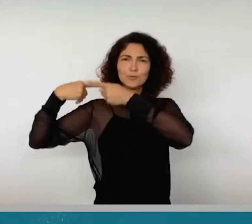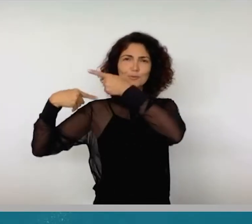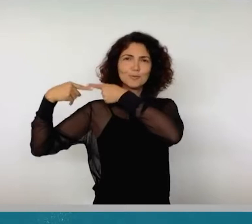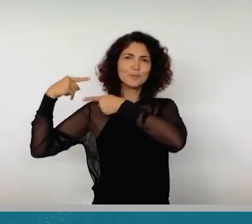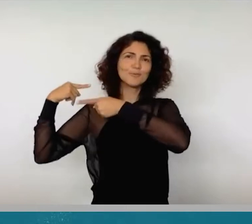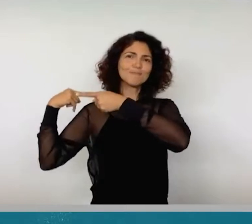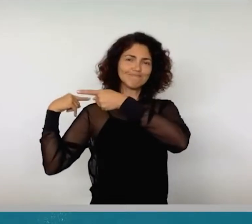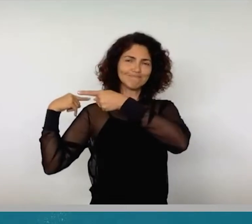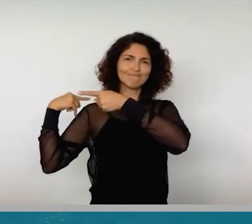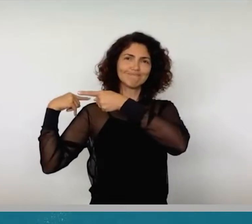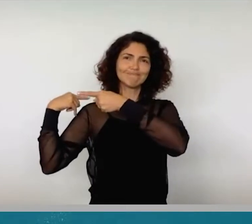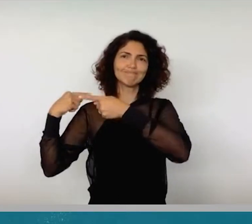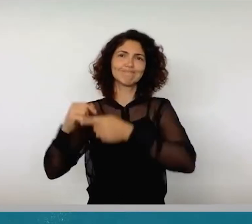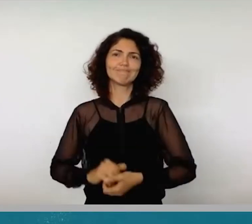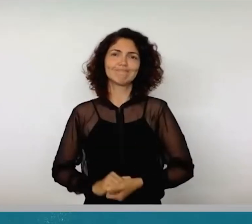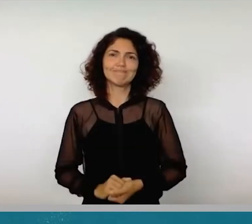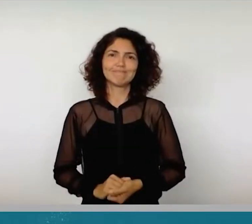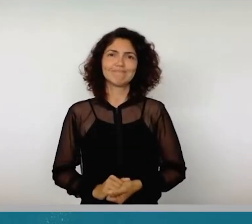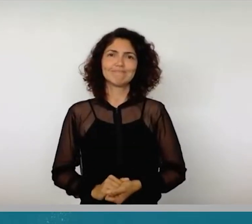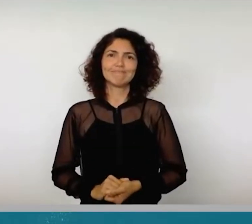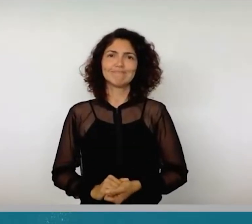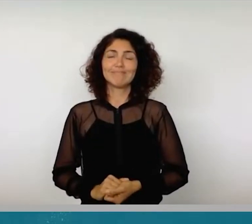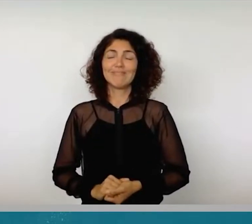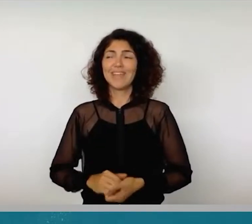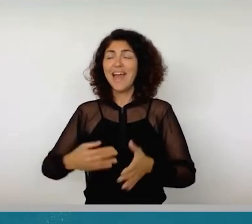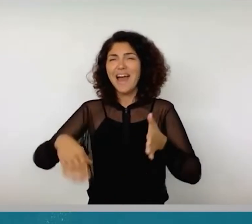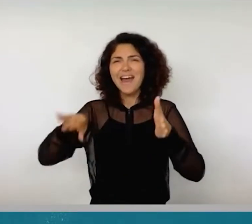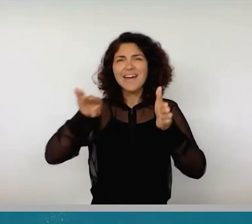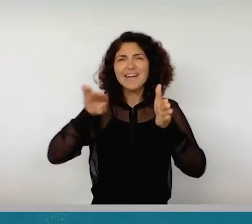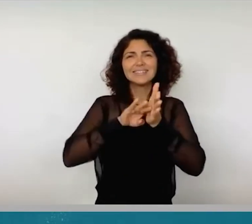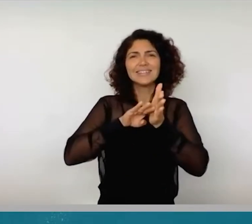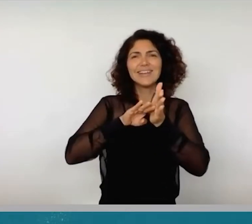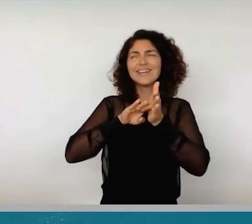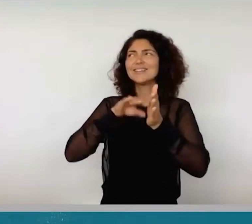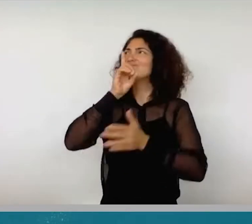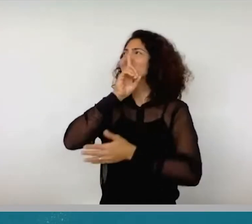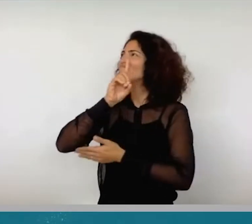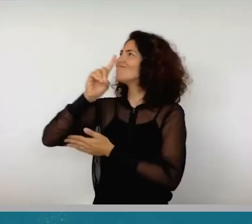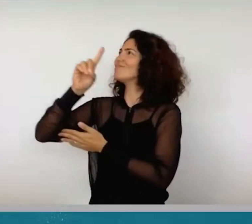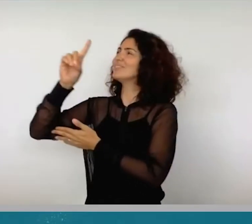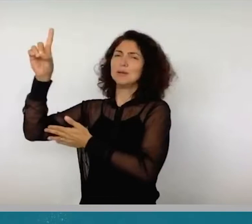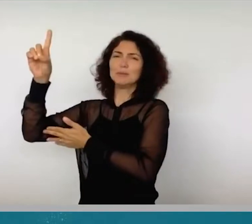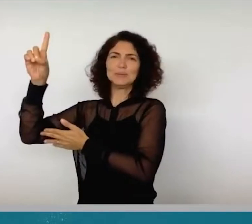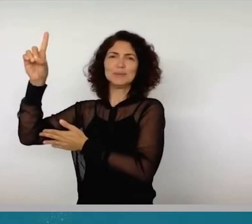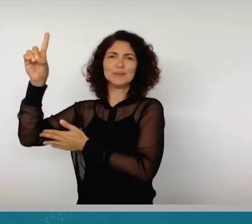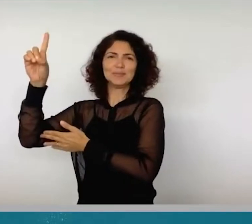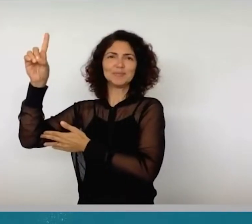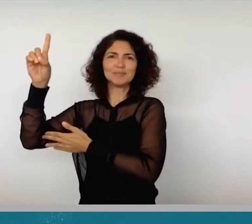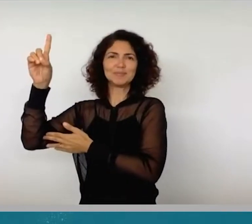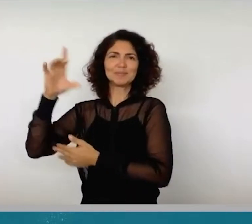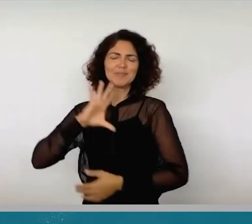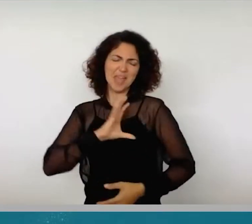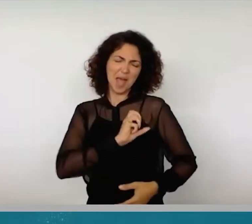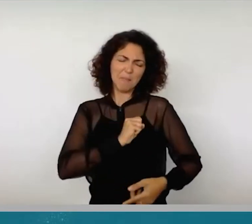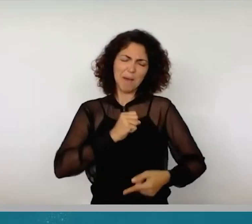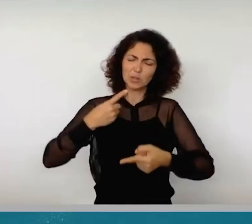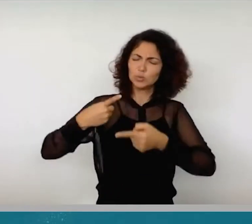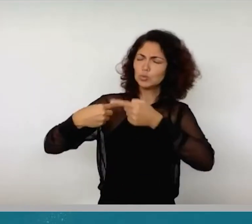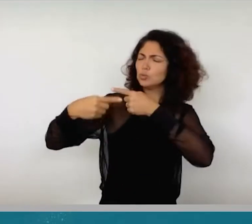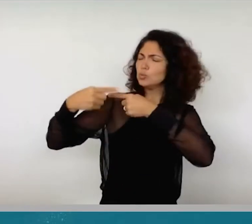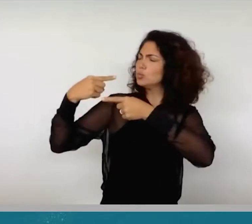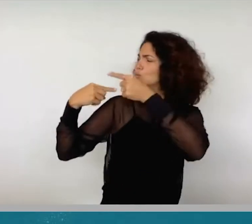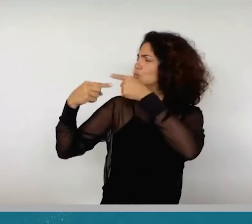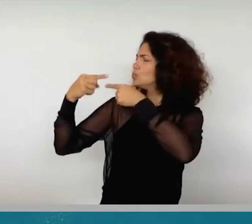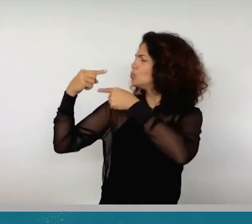vai encontrar que foi Deus quem criou o homem. Então, você vai indo